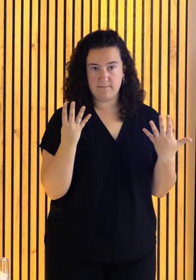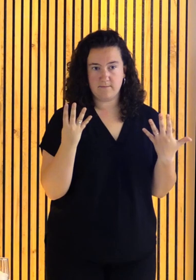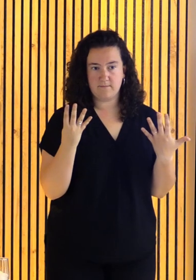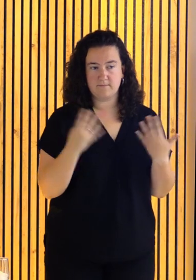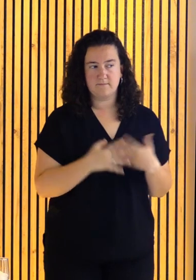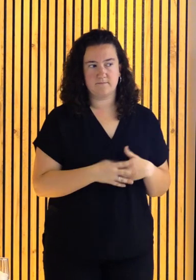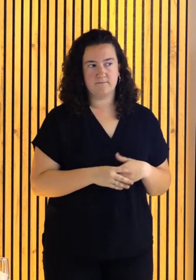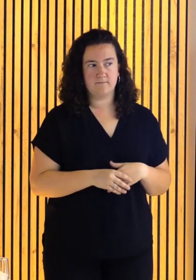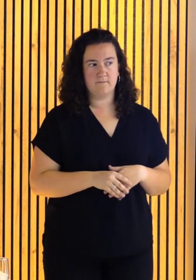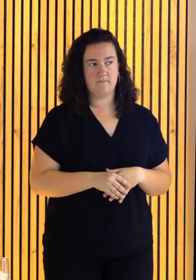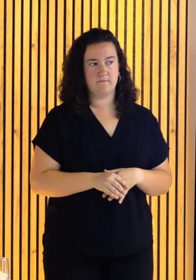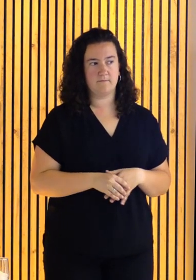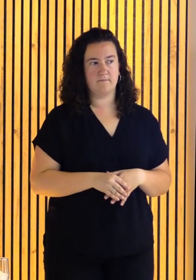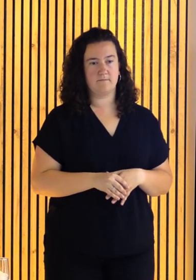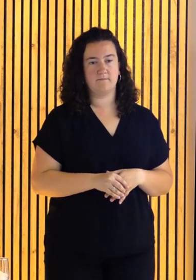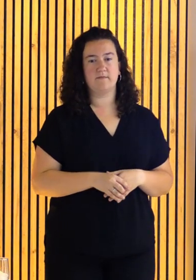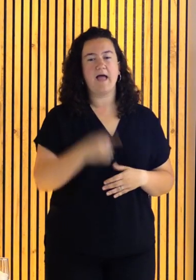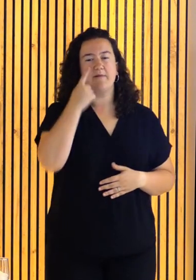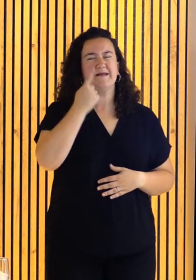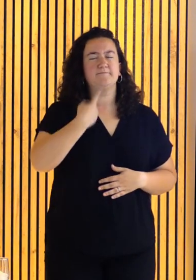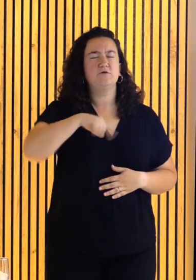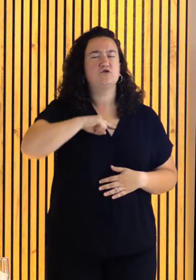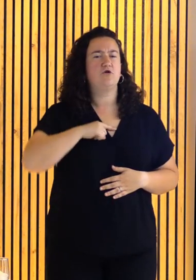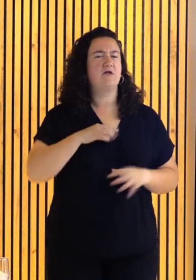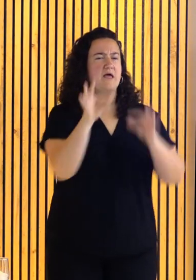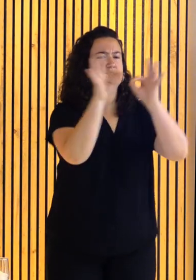bueno, zergatik hasi ginen intersezionalitateari begira.